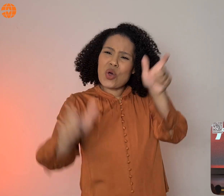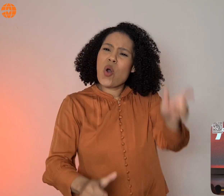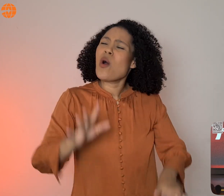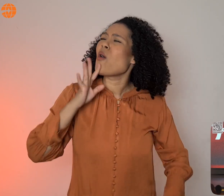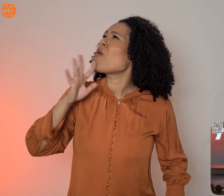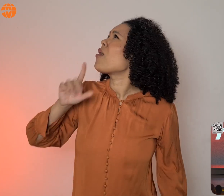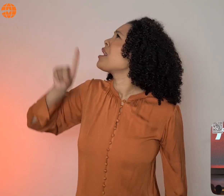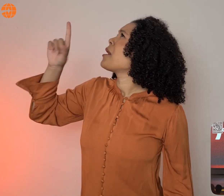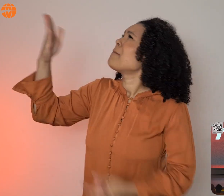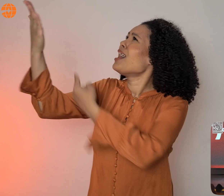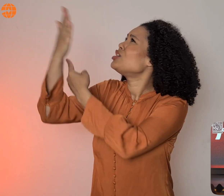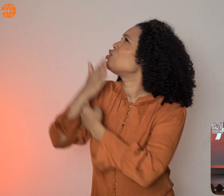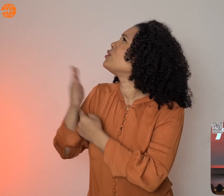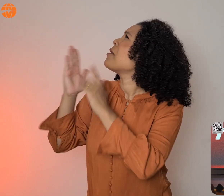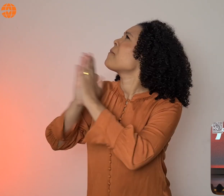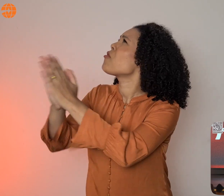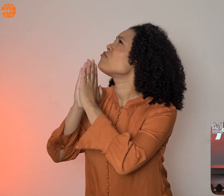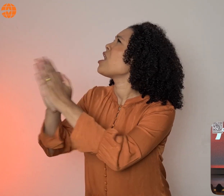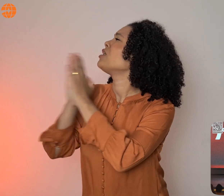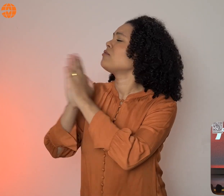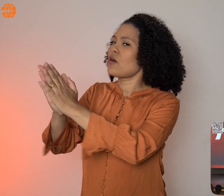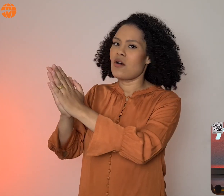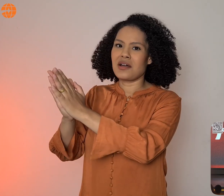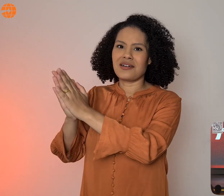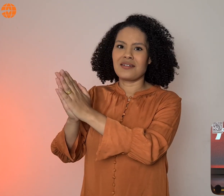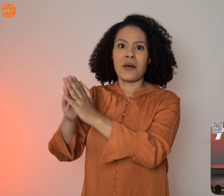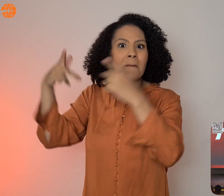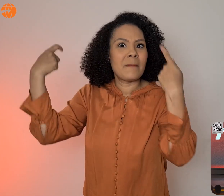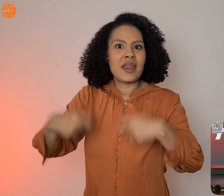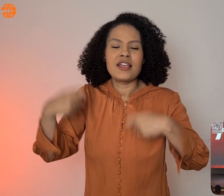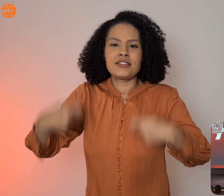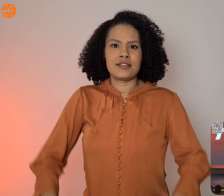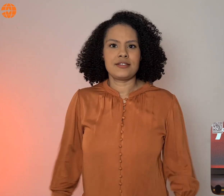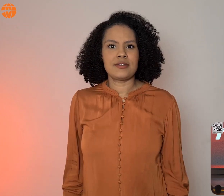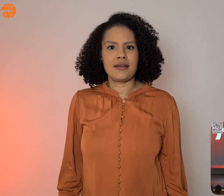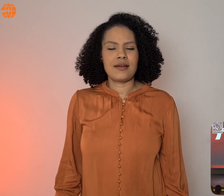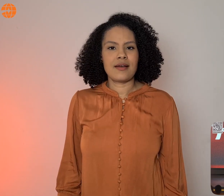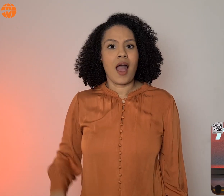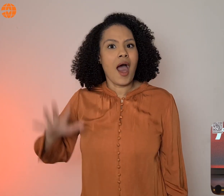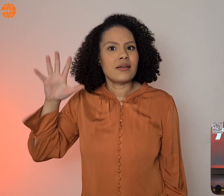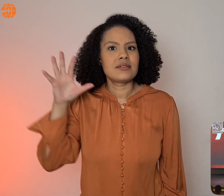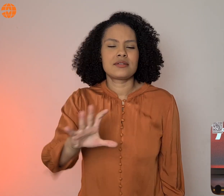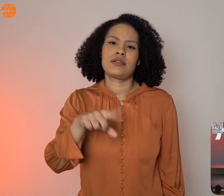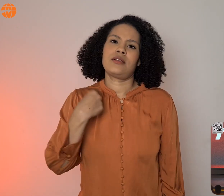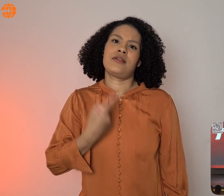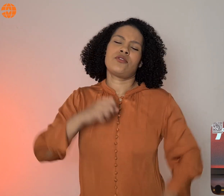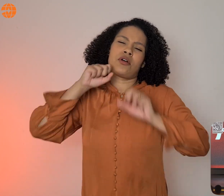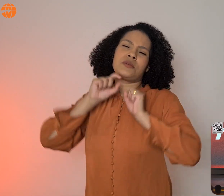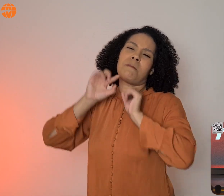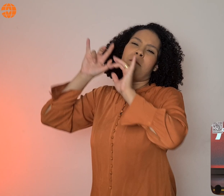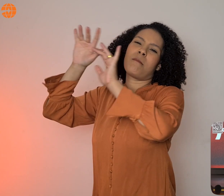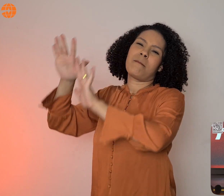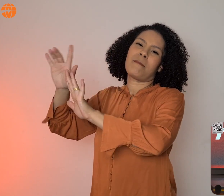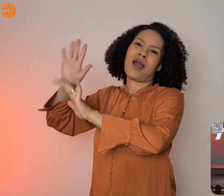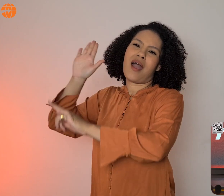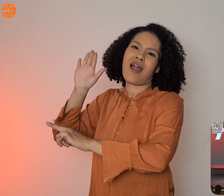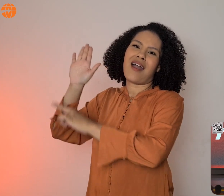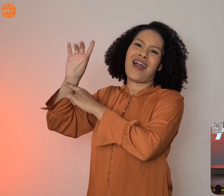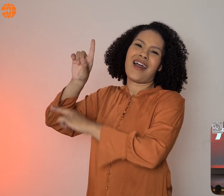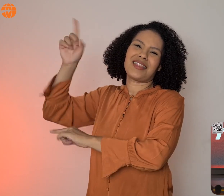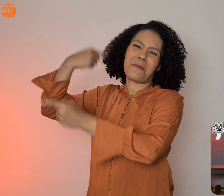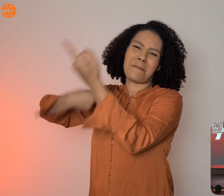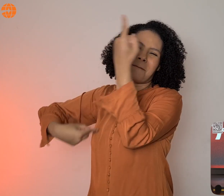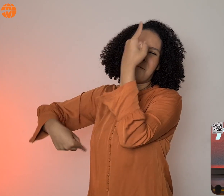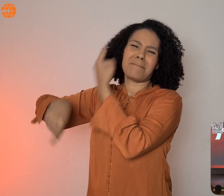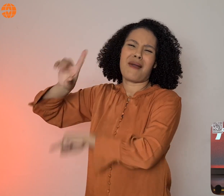Me ajuda a falar mais para as pessoas sobre você. That's how we bless His holy name. É assim que a gente abençoa o seu santo